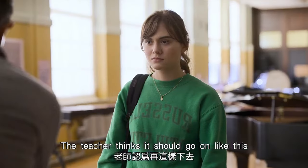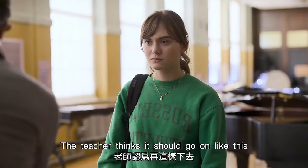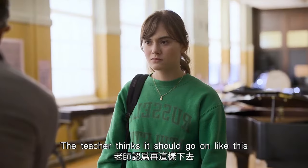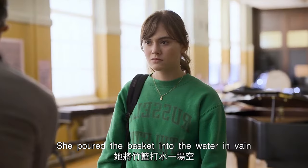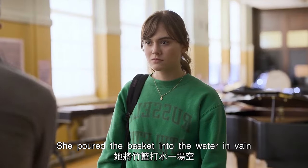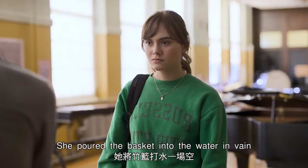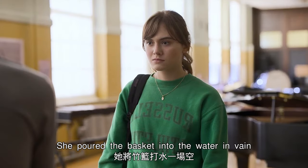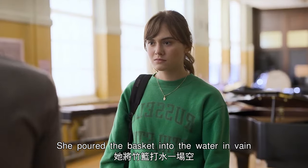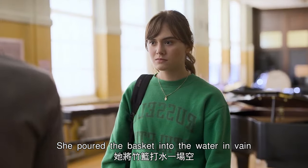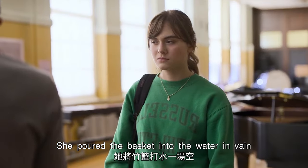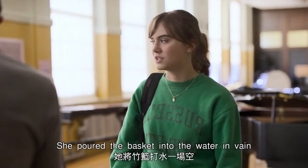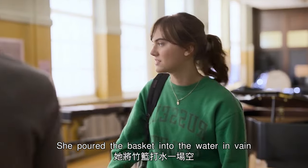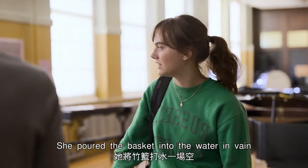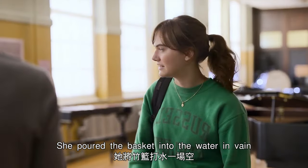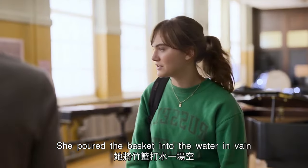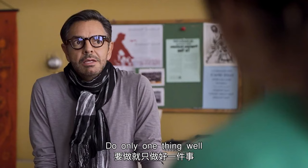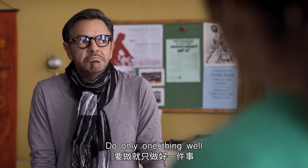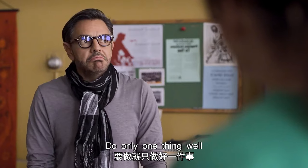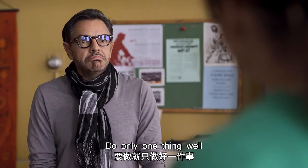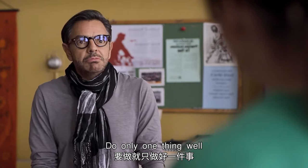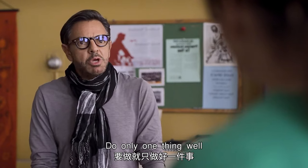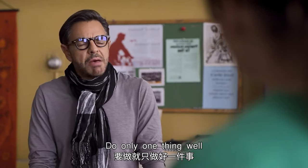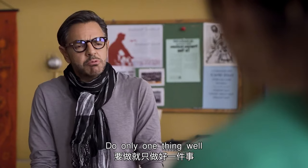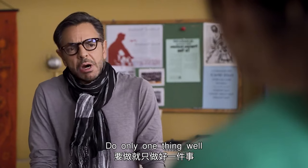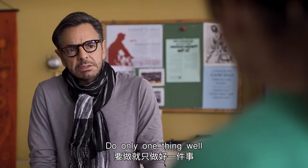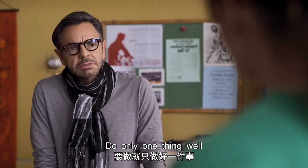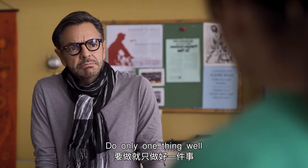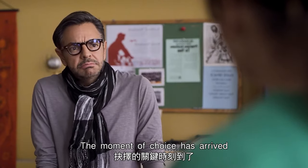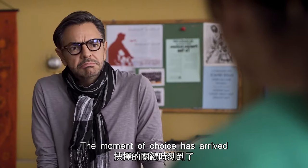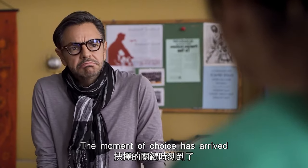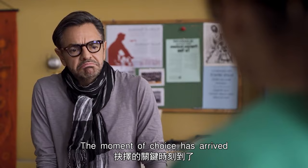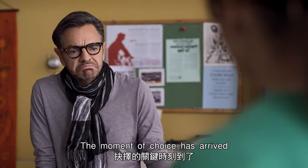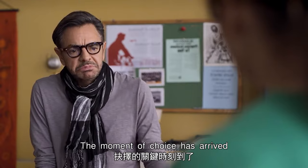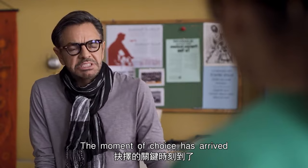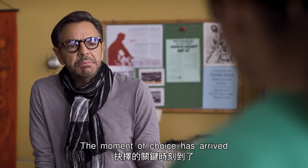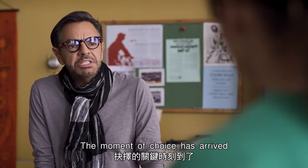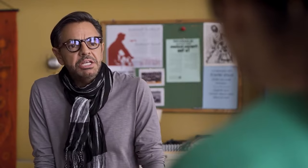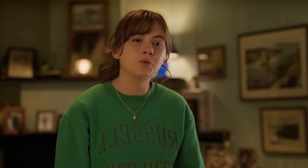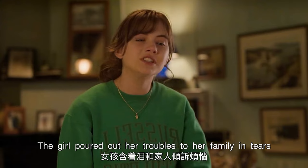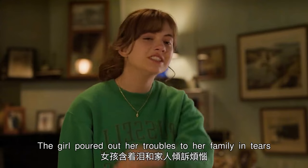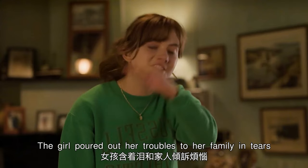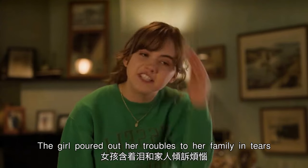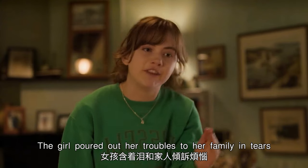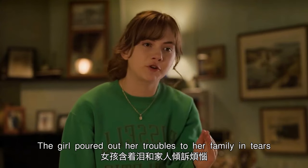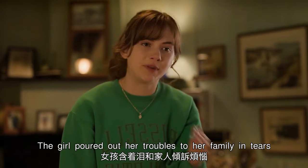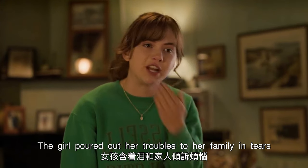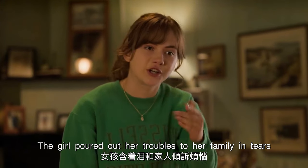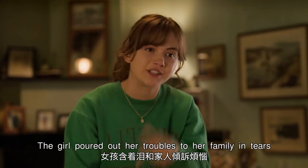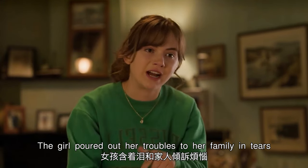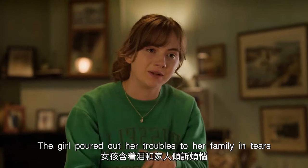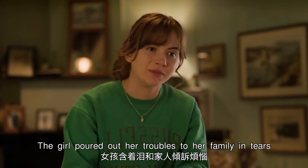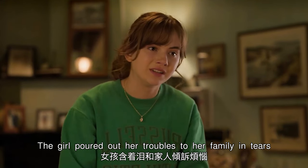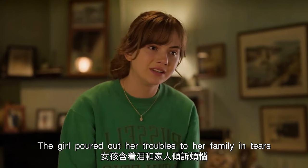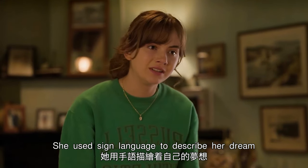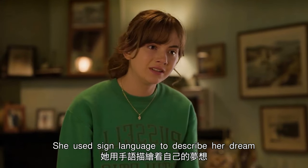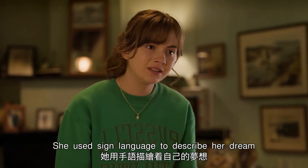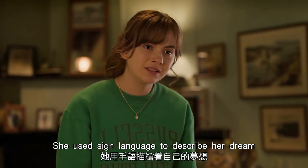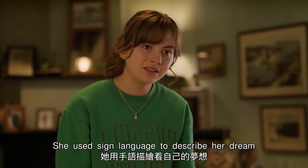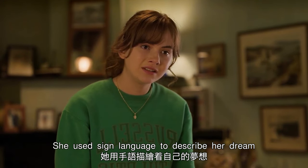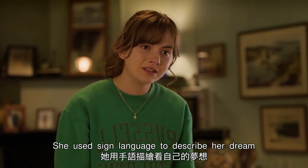下去她将竹篮打水一场空要做就只做好一件事抉择的关键时刻到了女孩含着泪和家人倾诉烦恼她用手语描